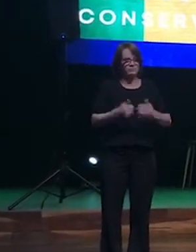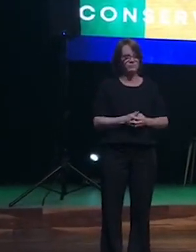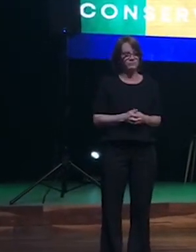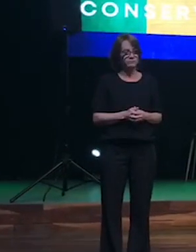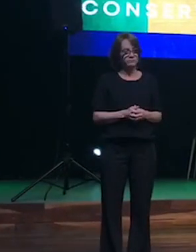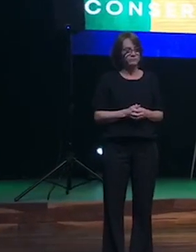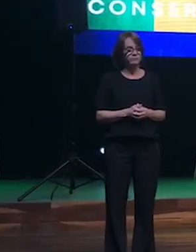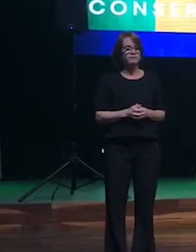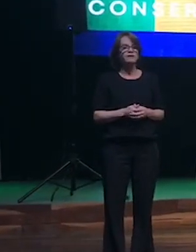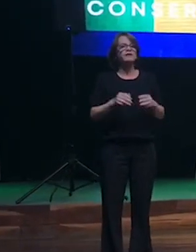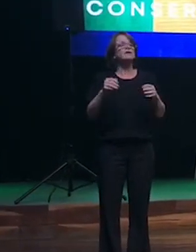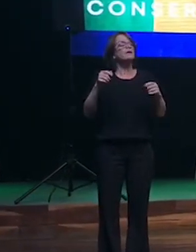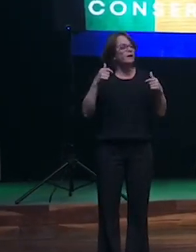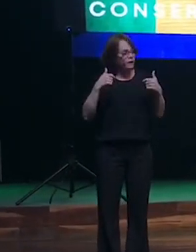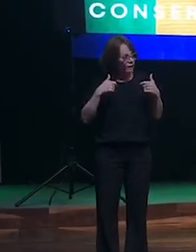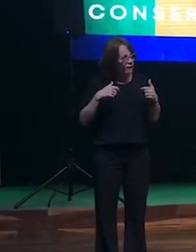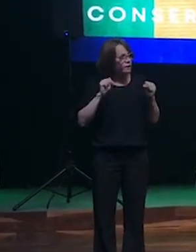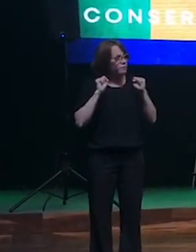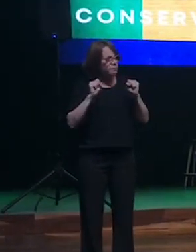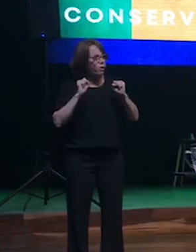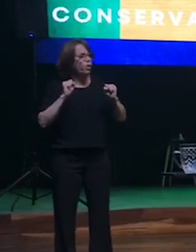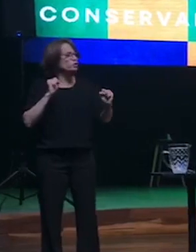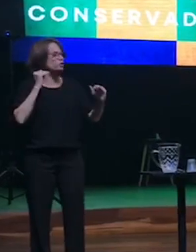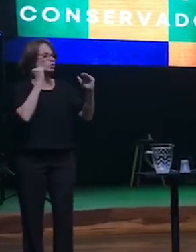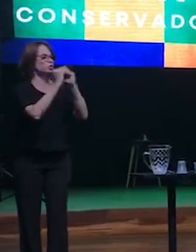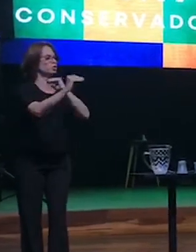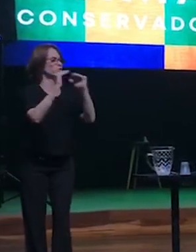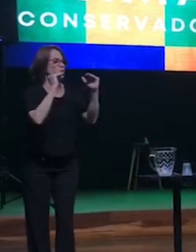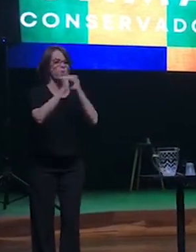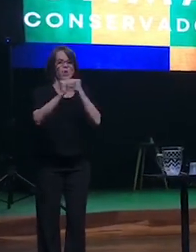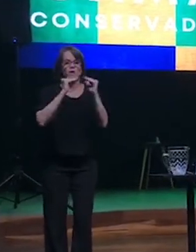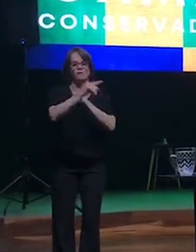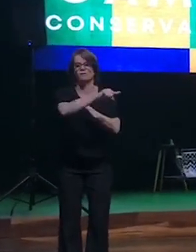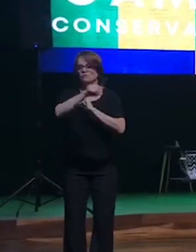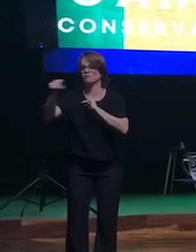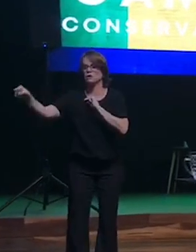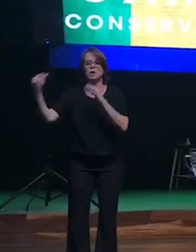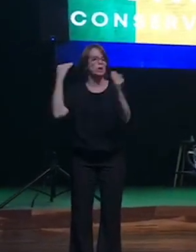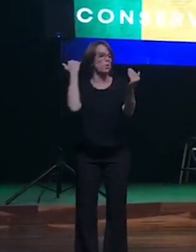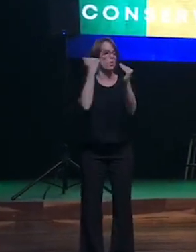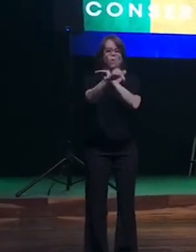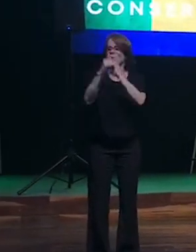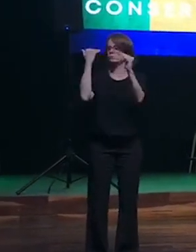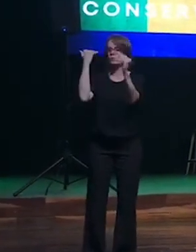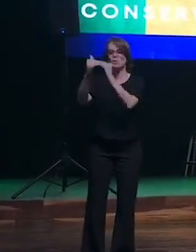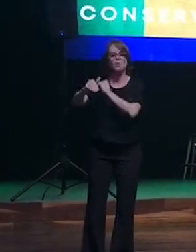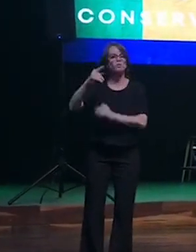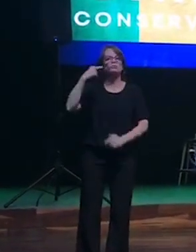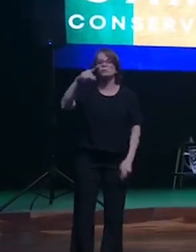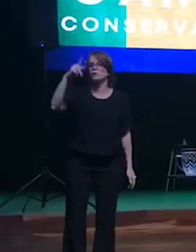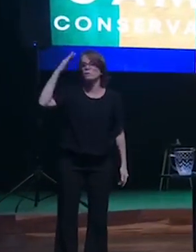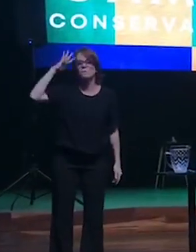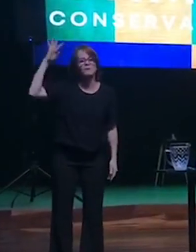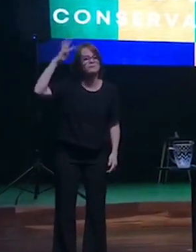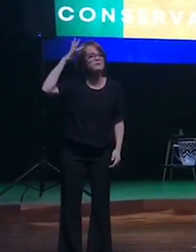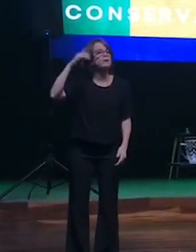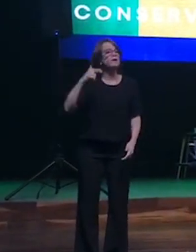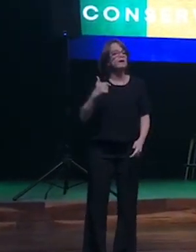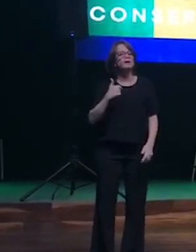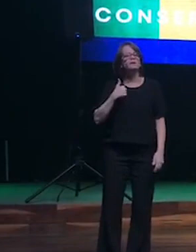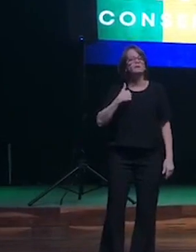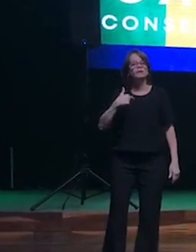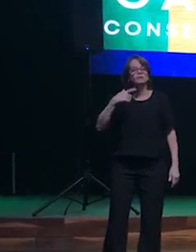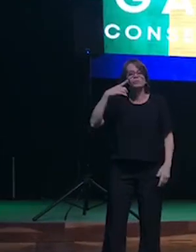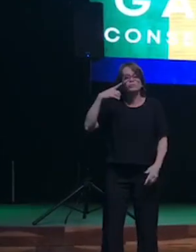Eu posso discordar de cada palavra que você diz, eu posso discordar de cada um dos pensamentos que você expõe. Eu